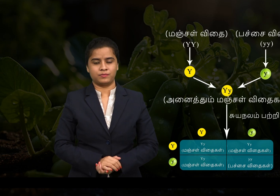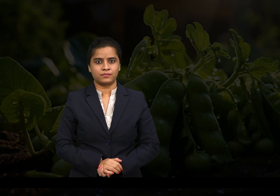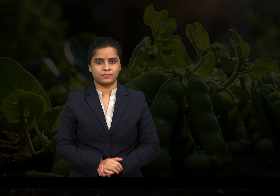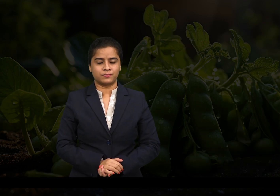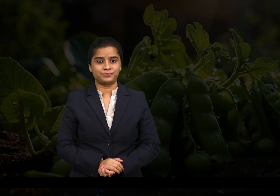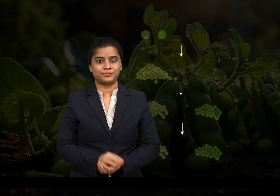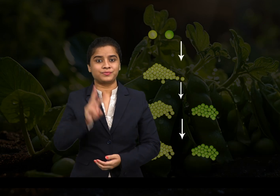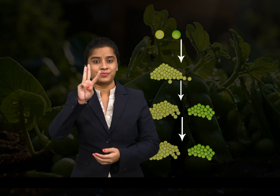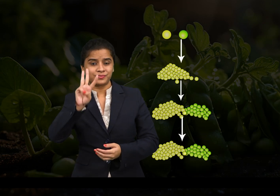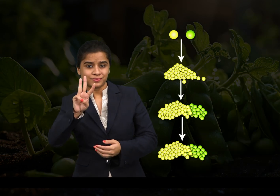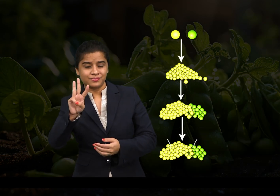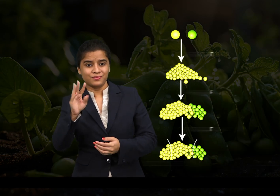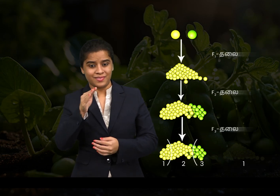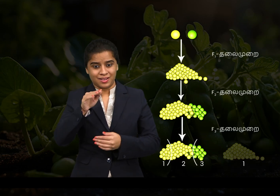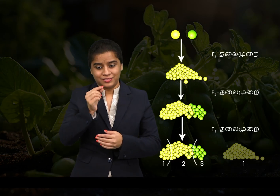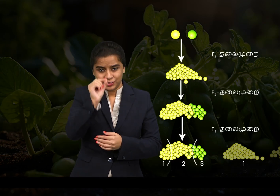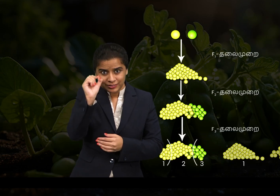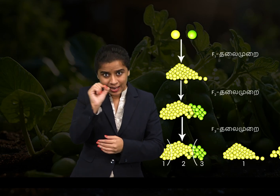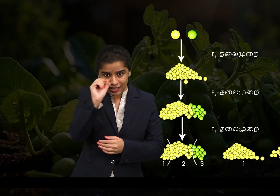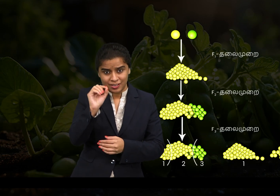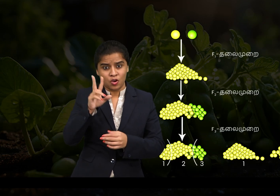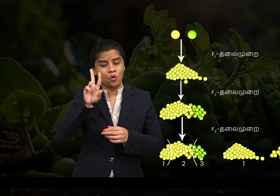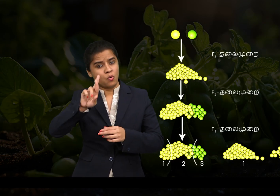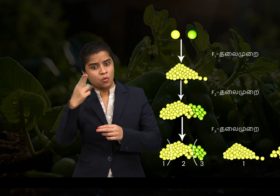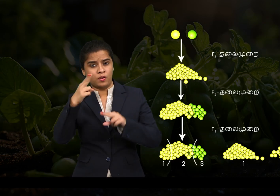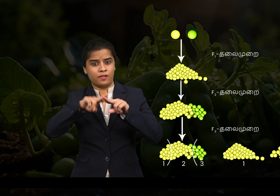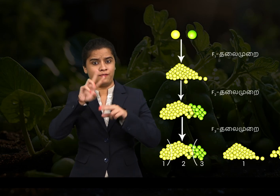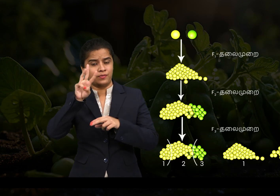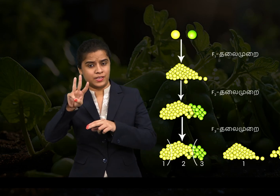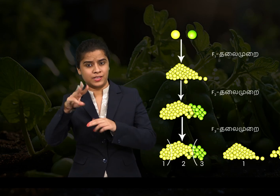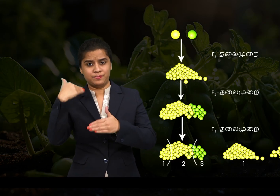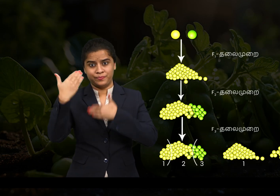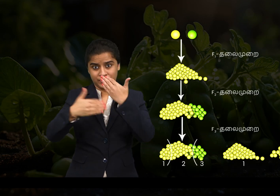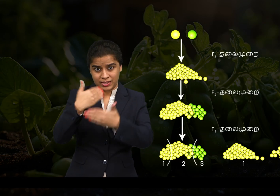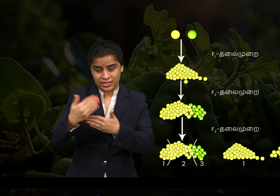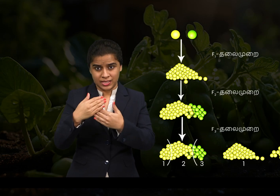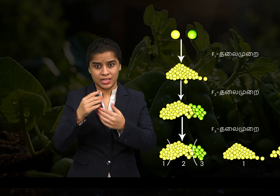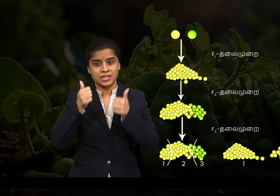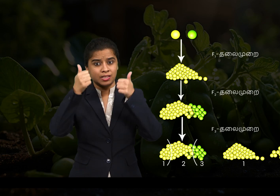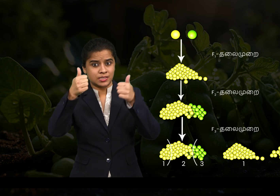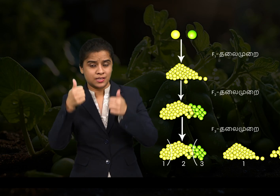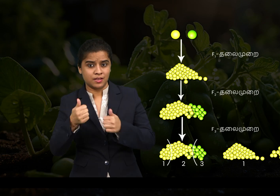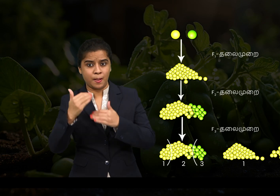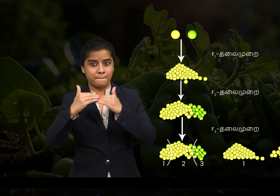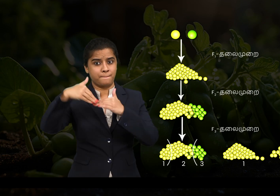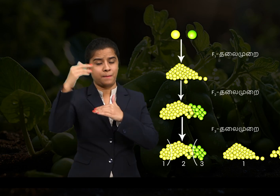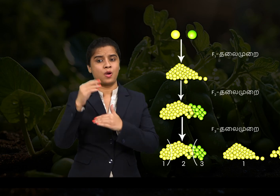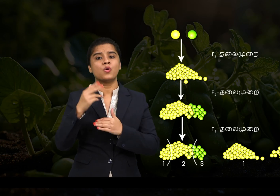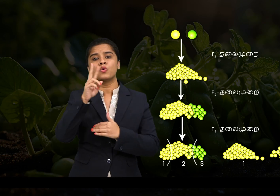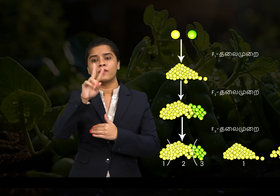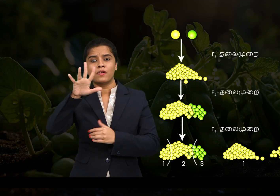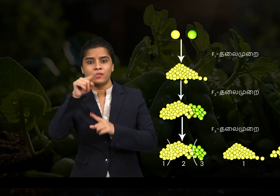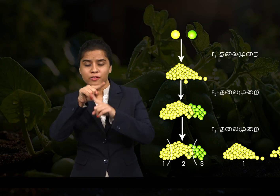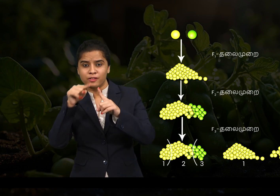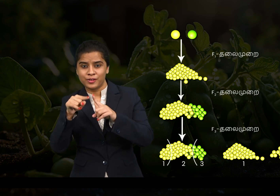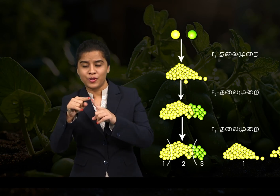செடிகள். மூன்றாவது இணைப்பு அல்லது F3 தலைமுறையானது சுமார் 25% மஞ்சள்